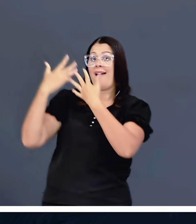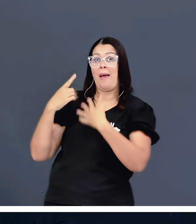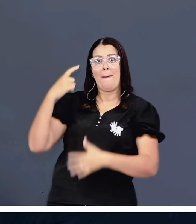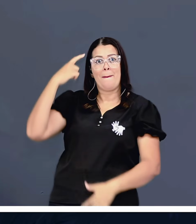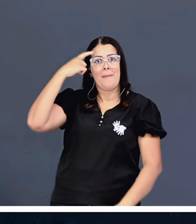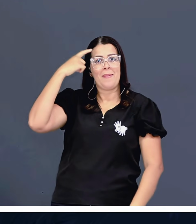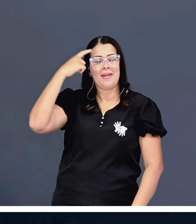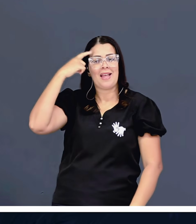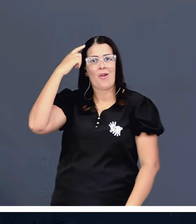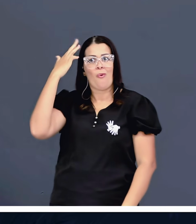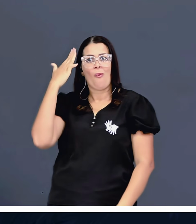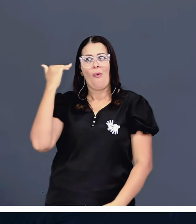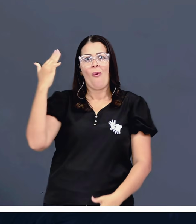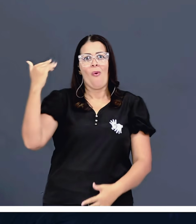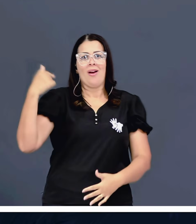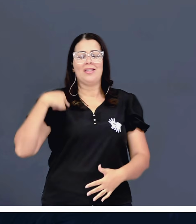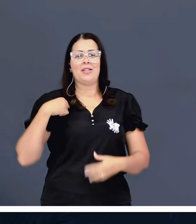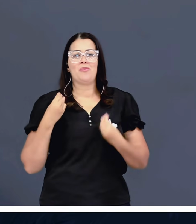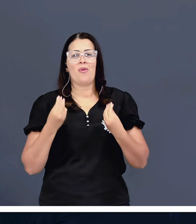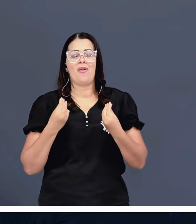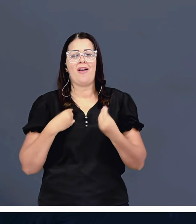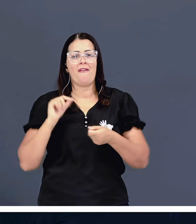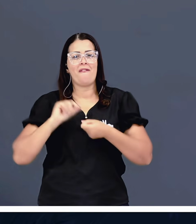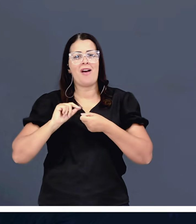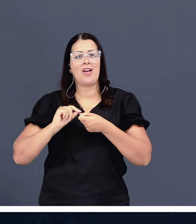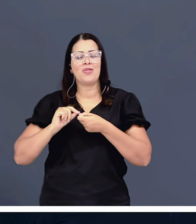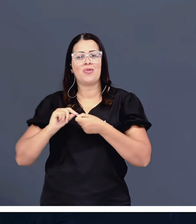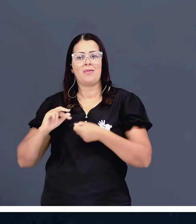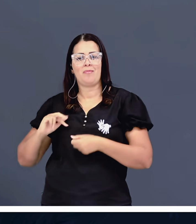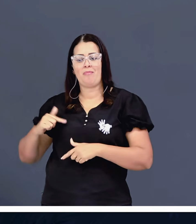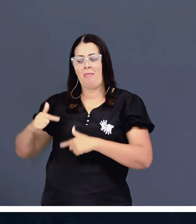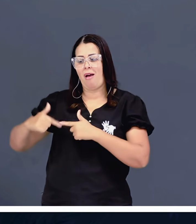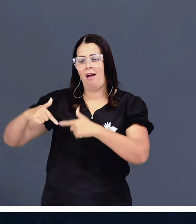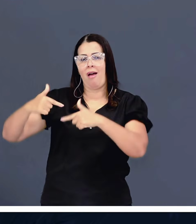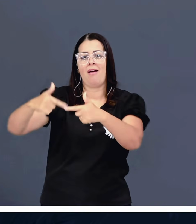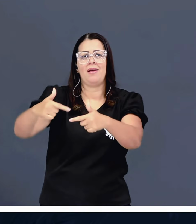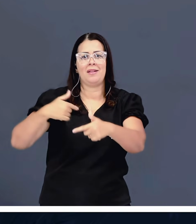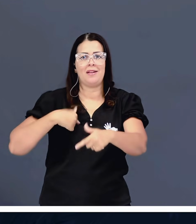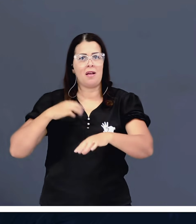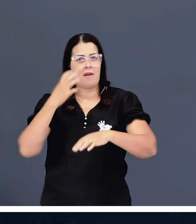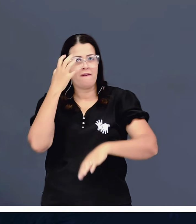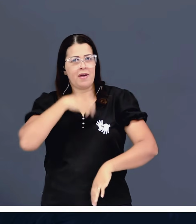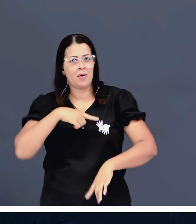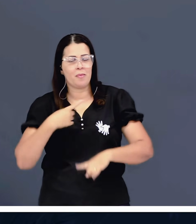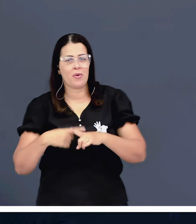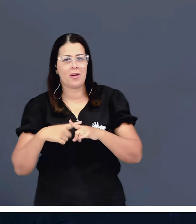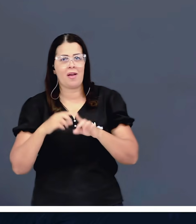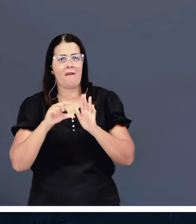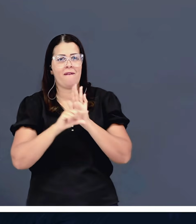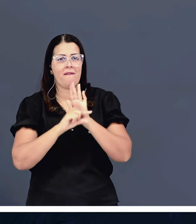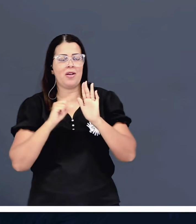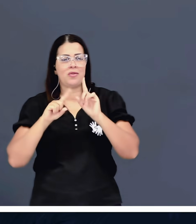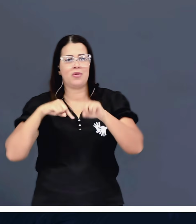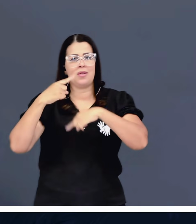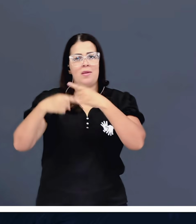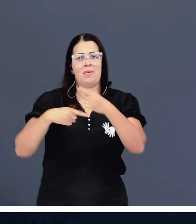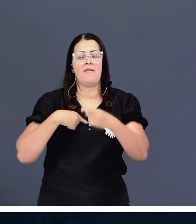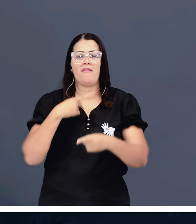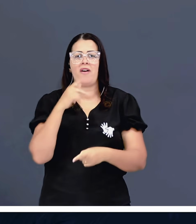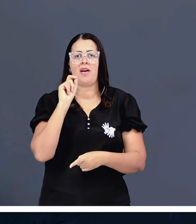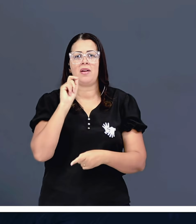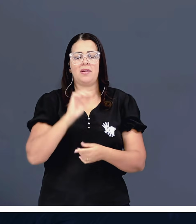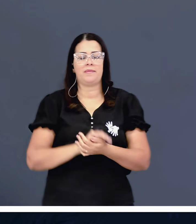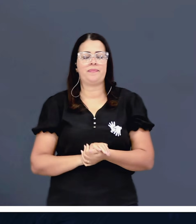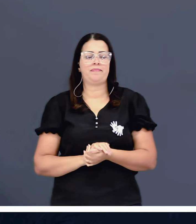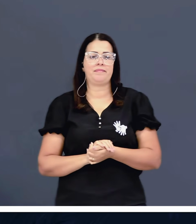mentalidade abundante, eu faço e tem continuidade. Isso é tão sério, né, gente? Porque o verso seguinte diz assim: não é